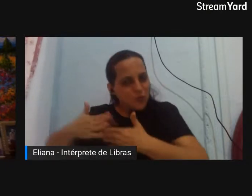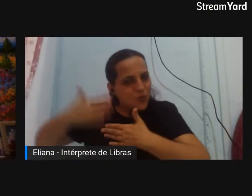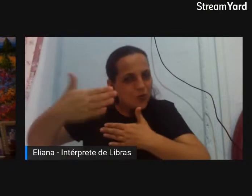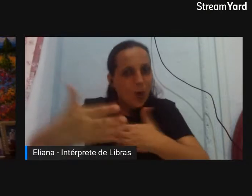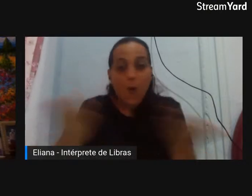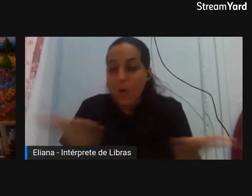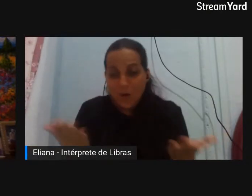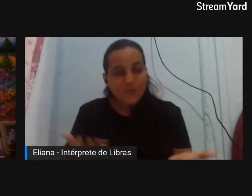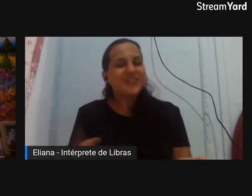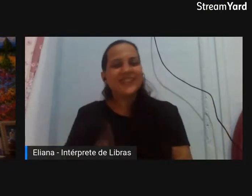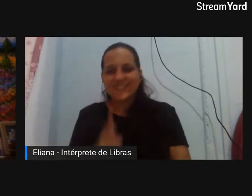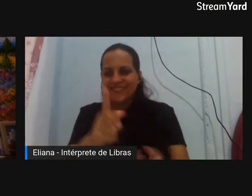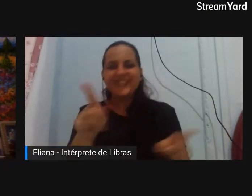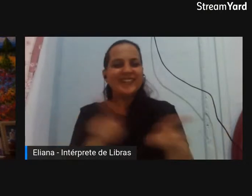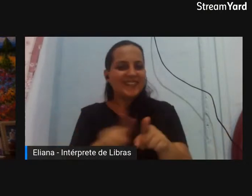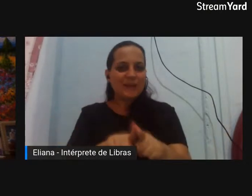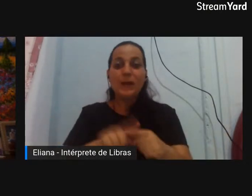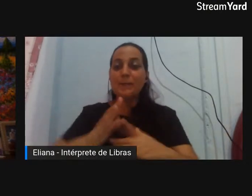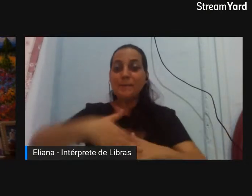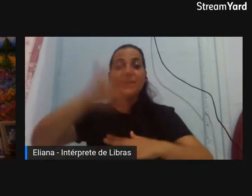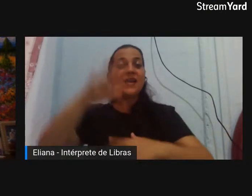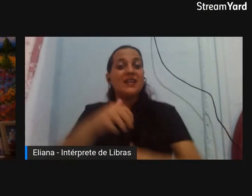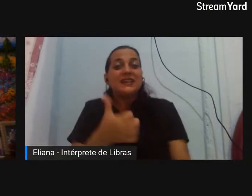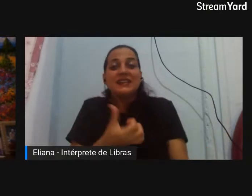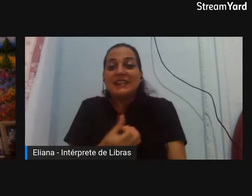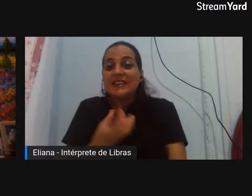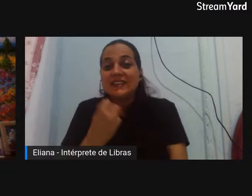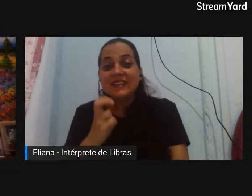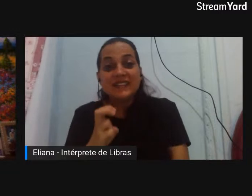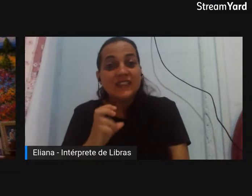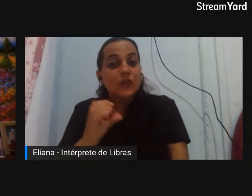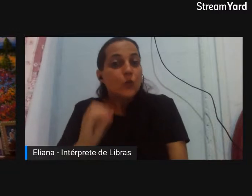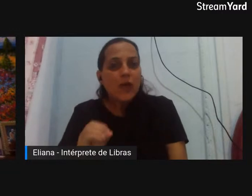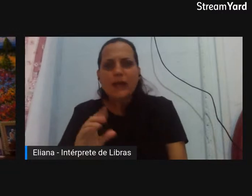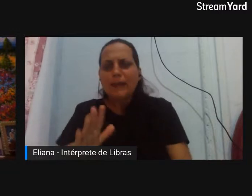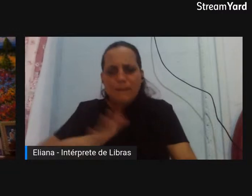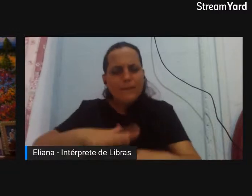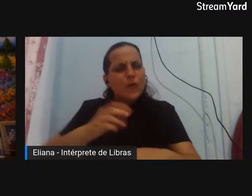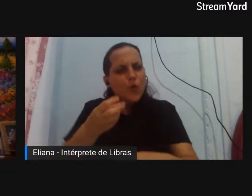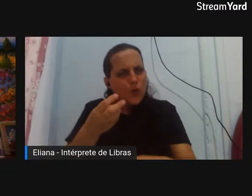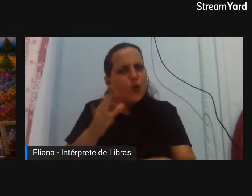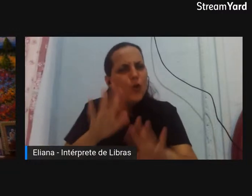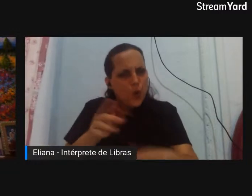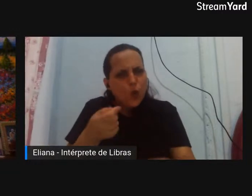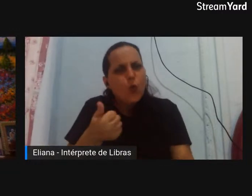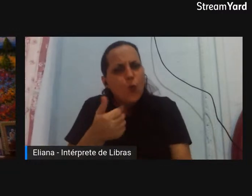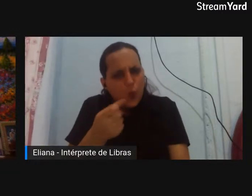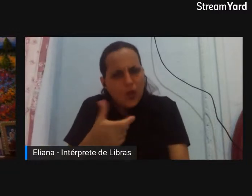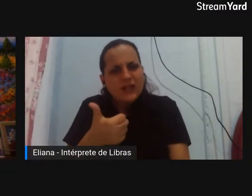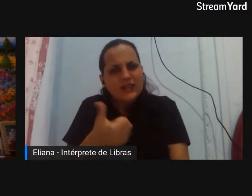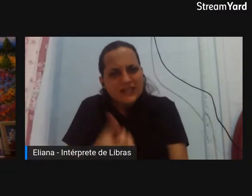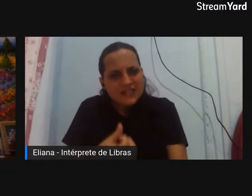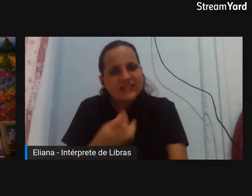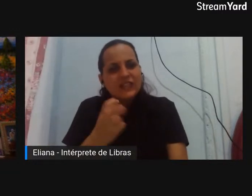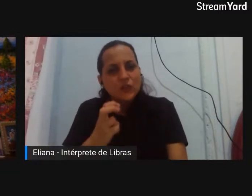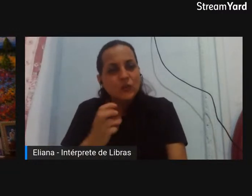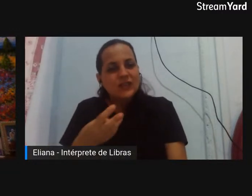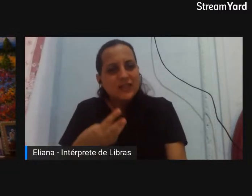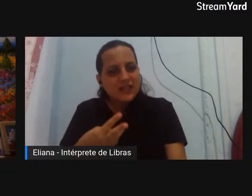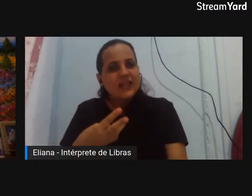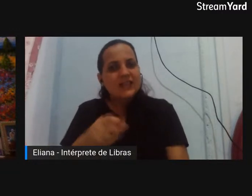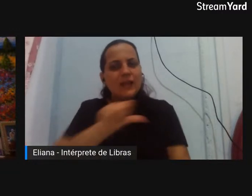hoje a mais de 600, 653, aproximadamente, unidades em todo o país.